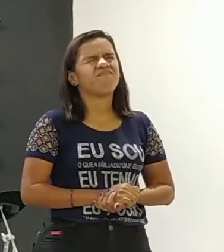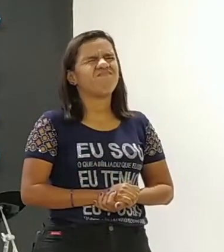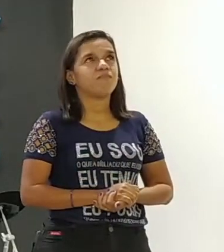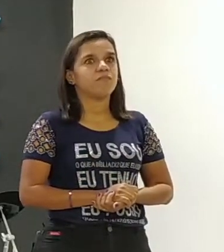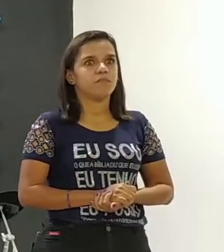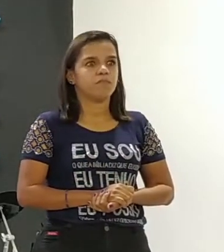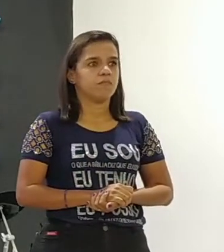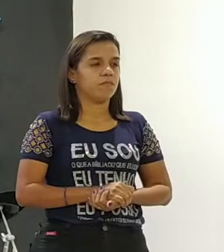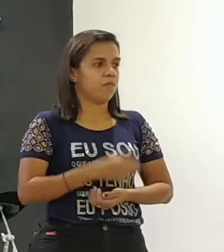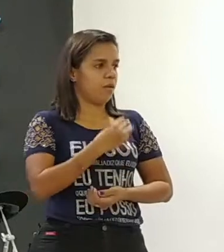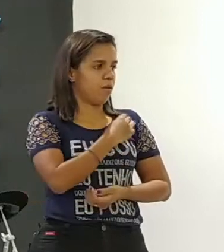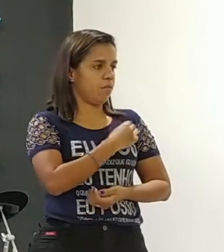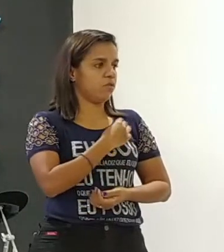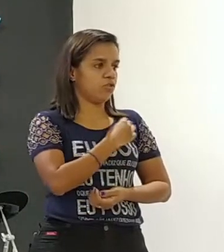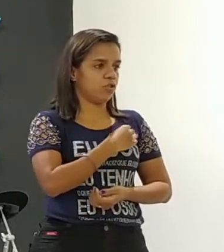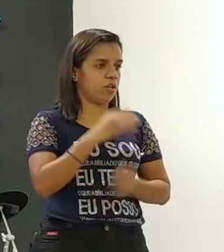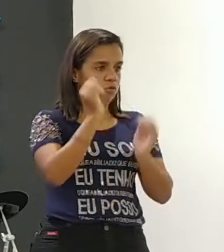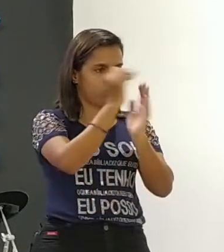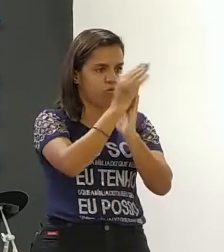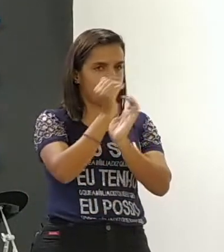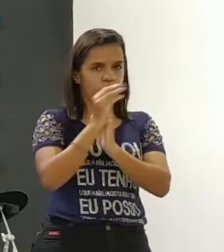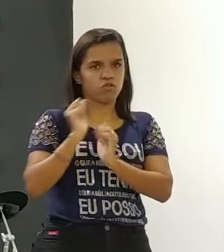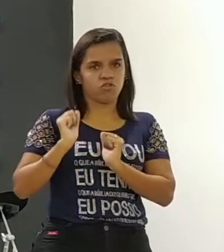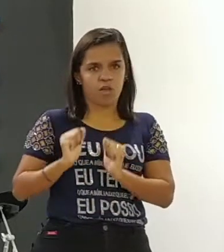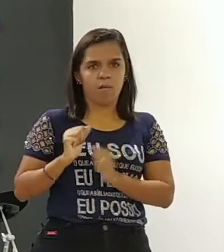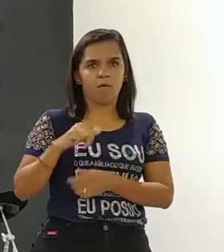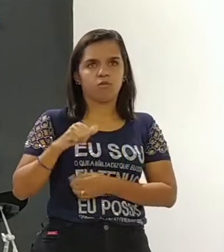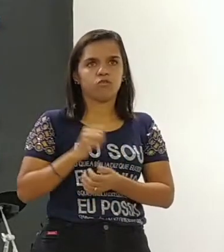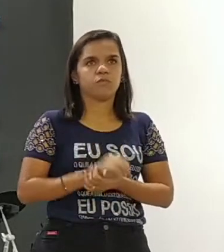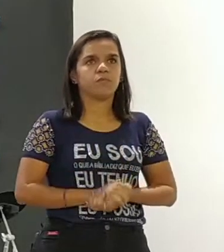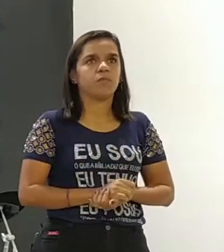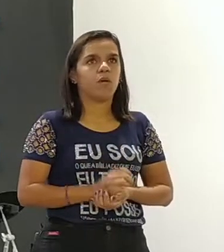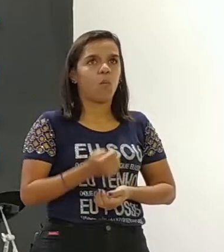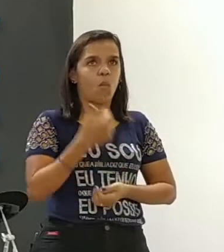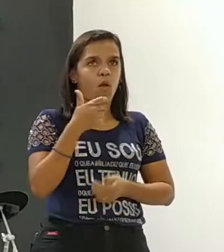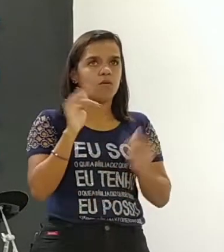já que o ministério de louvor já possa vir para cá.